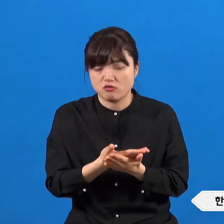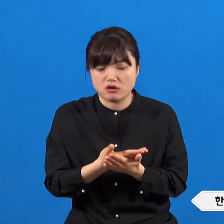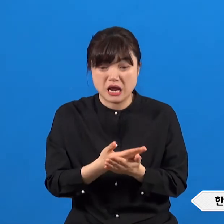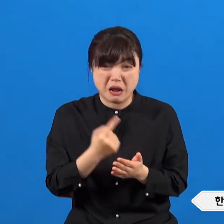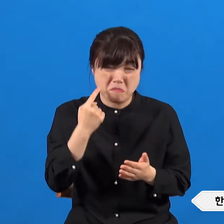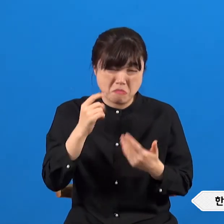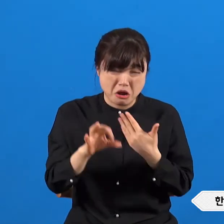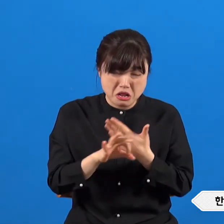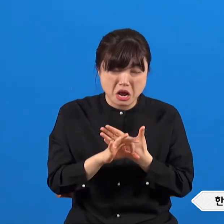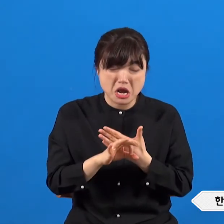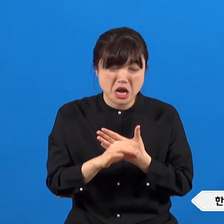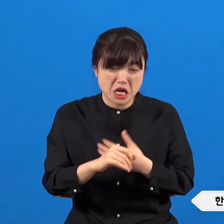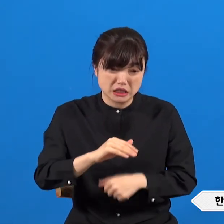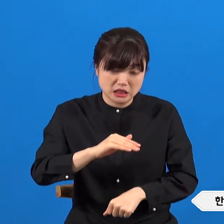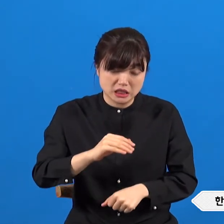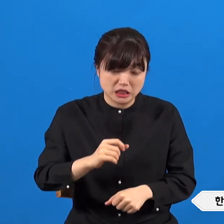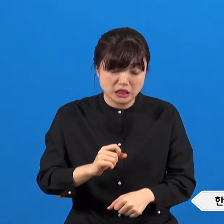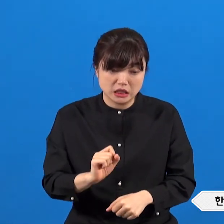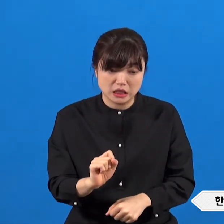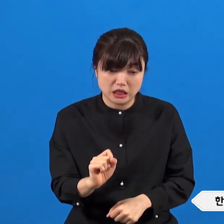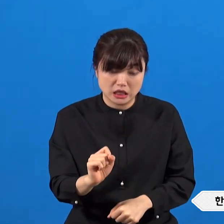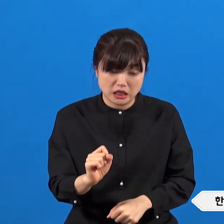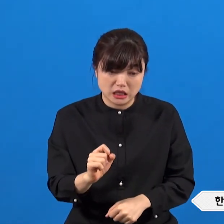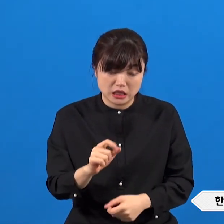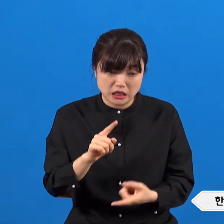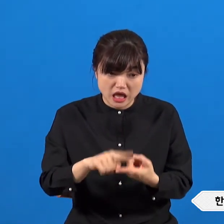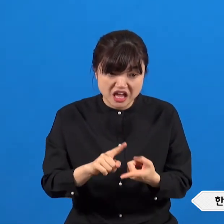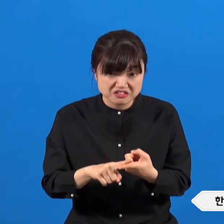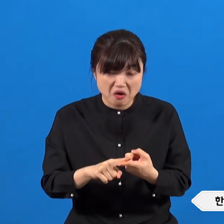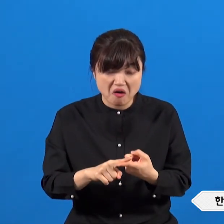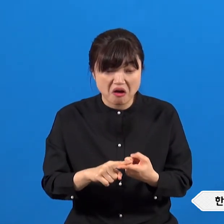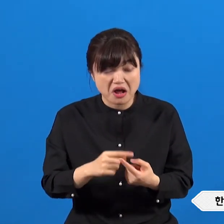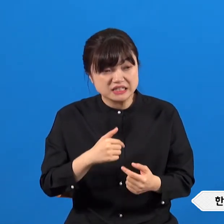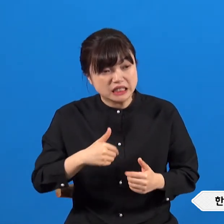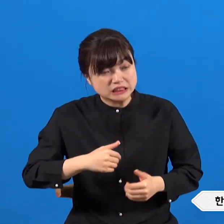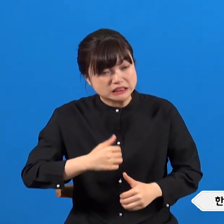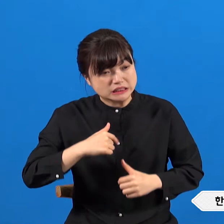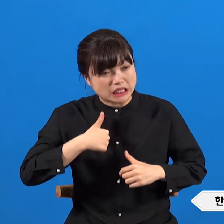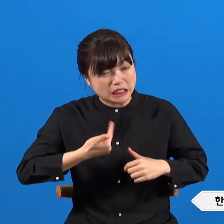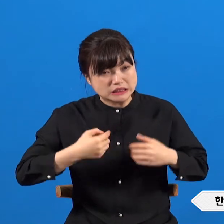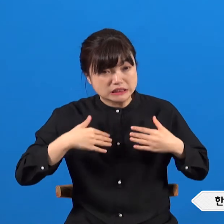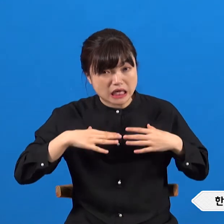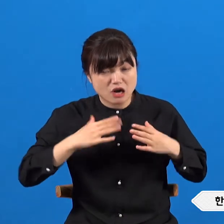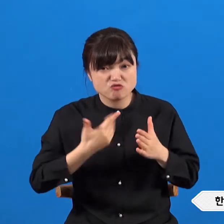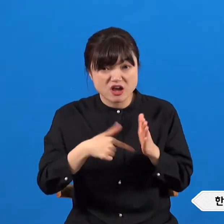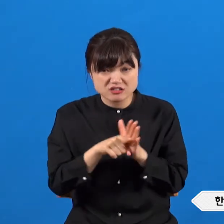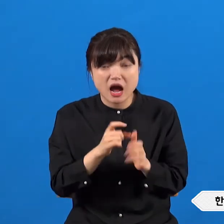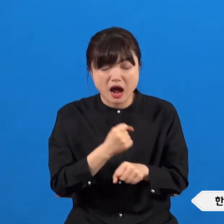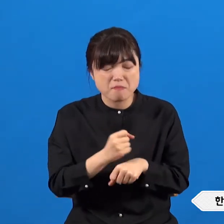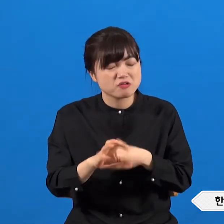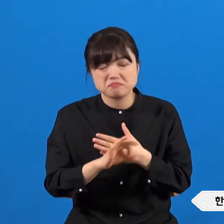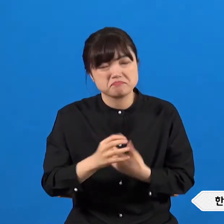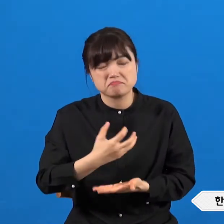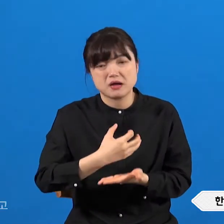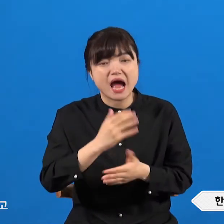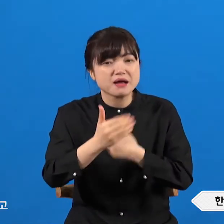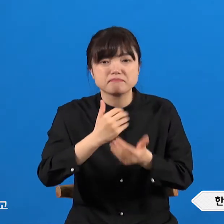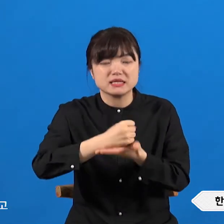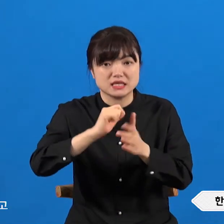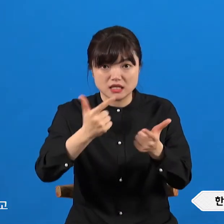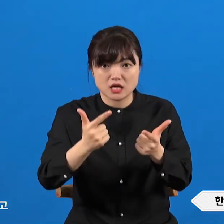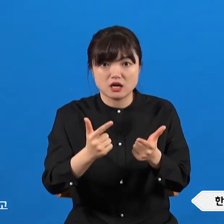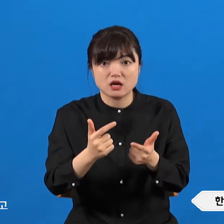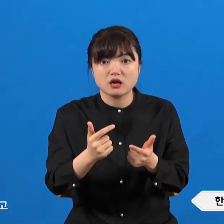동기가 잘못되어 있으면 하나님은 그것을 받지 않으십니다. 고린도전서 13장 3절에